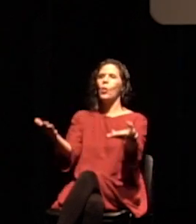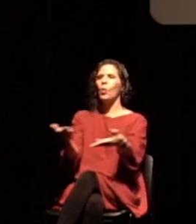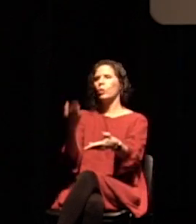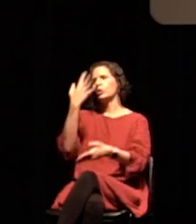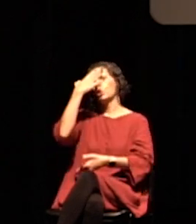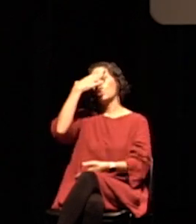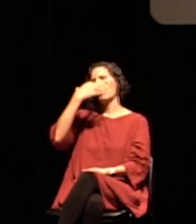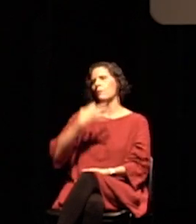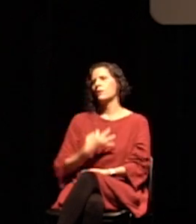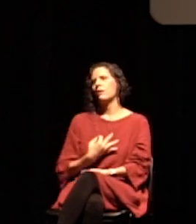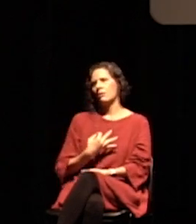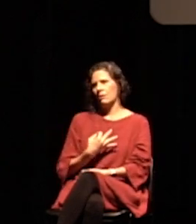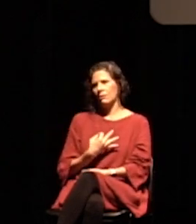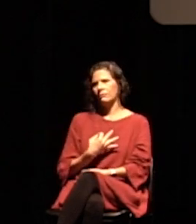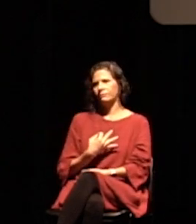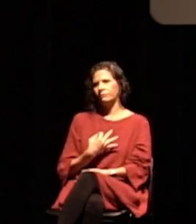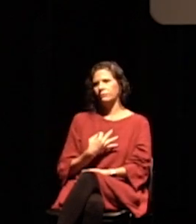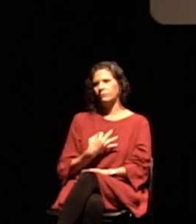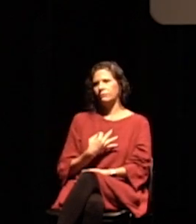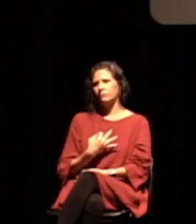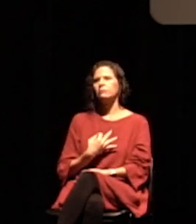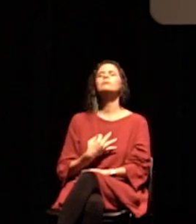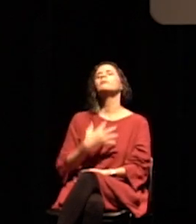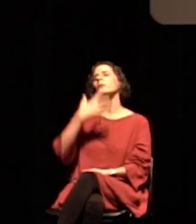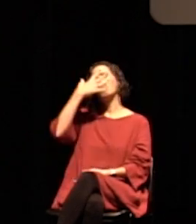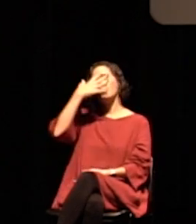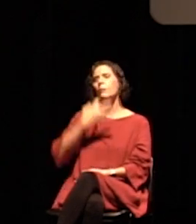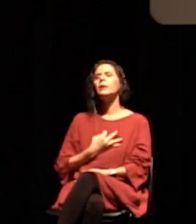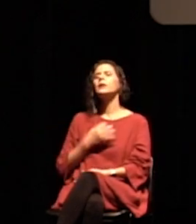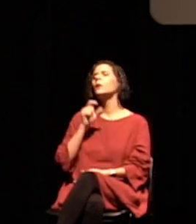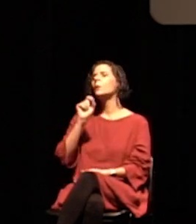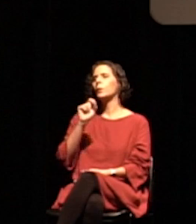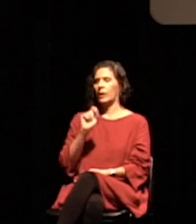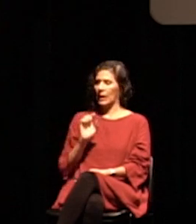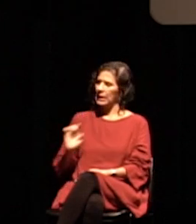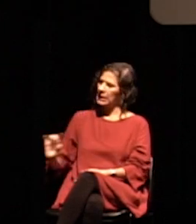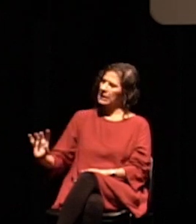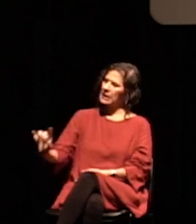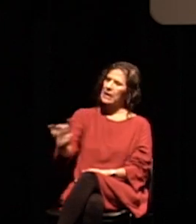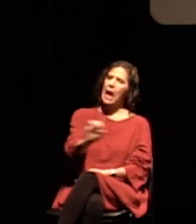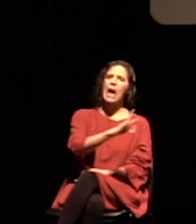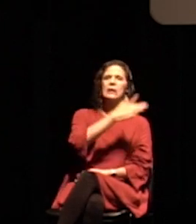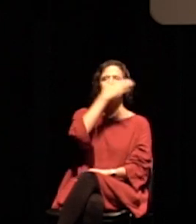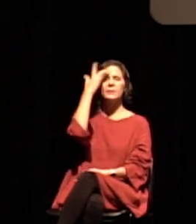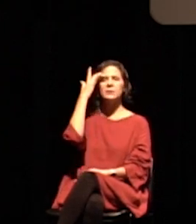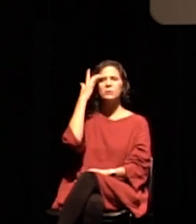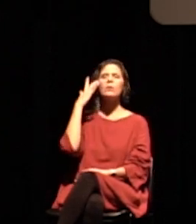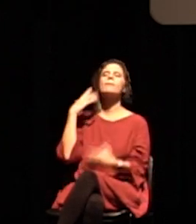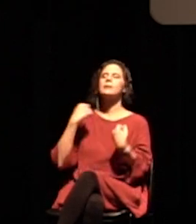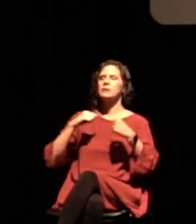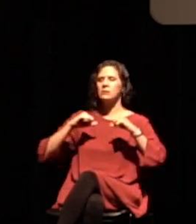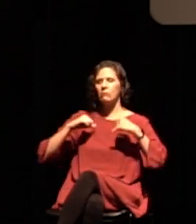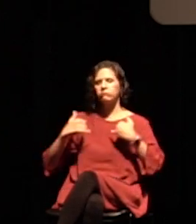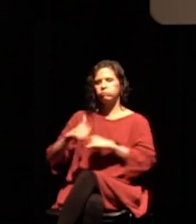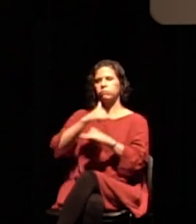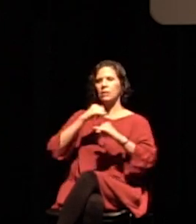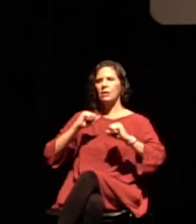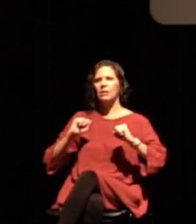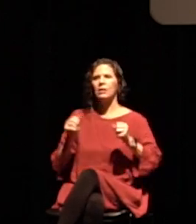compreender que compete a cada um de nós que aqui está alavancar as energias